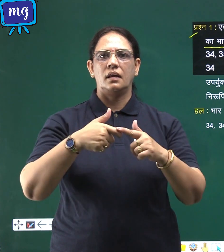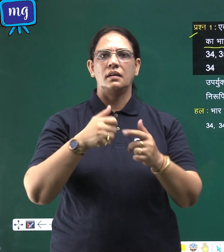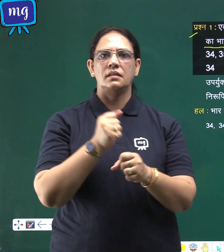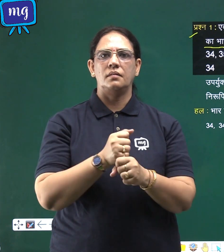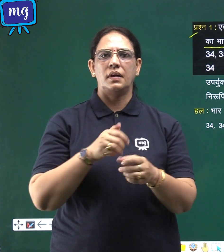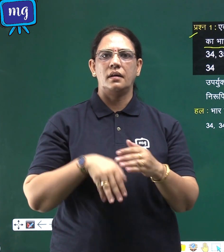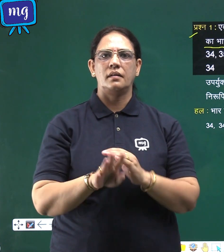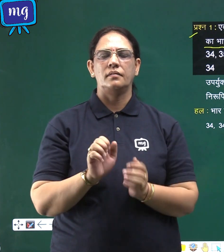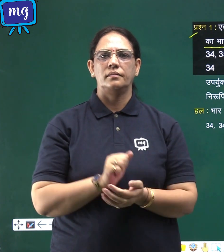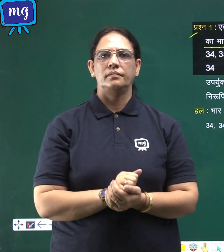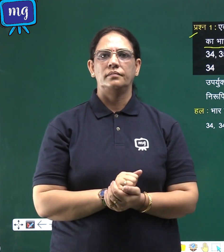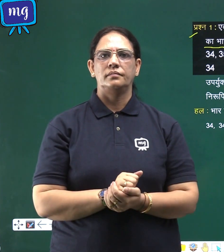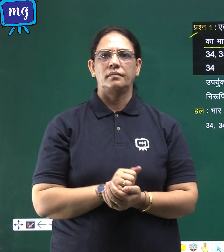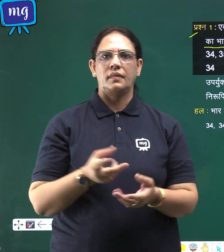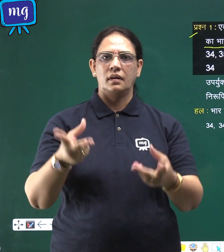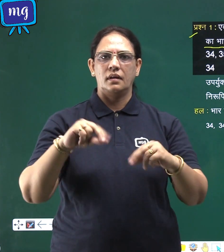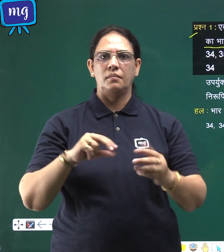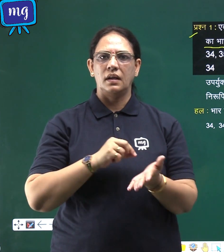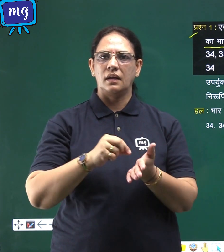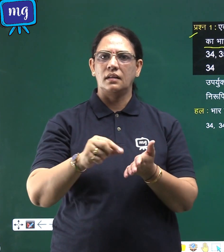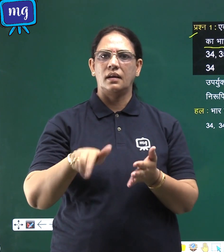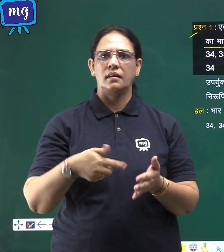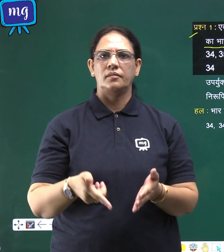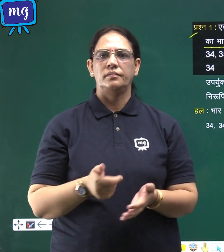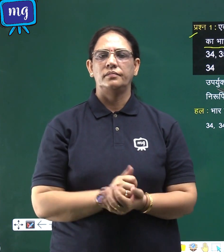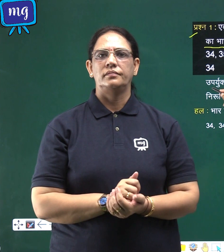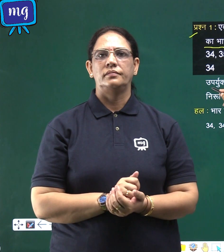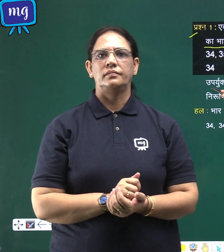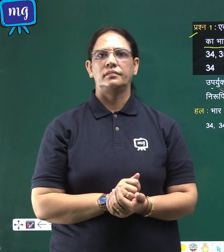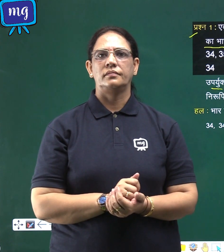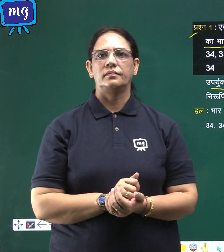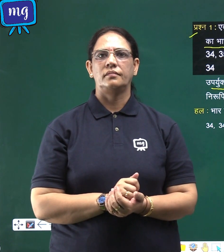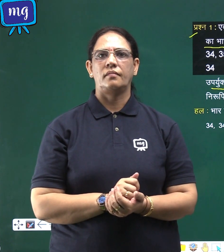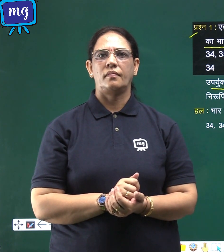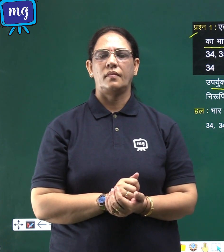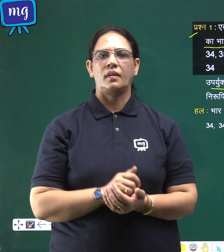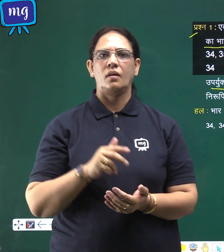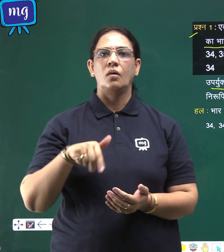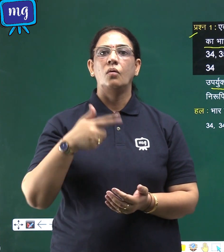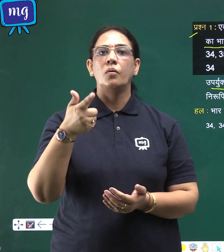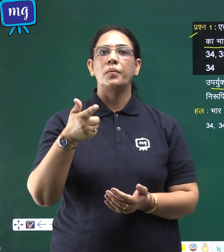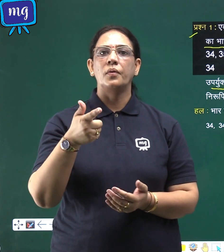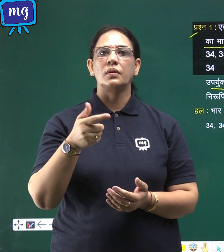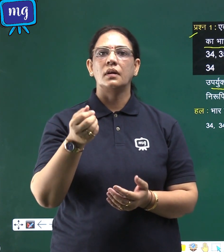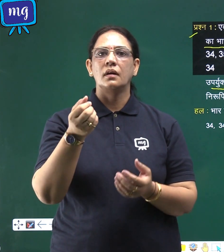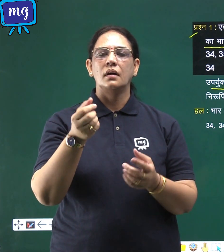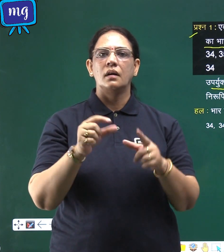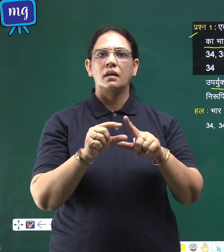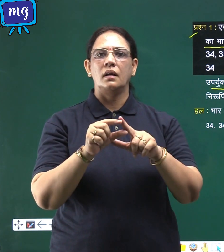निमलिकित है उपर्युक्त आकड़ों को